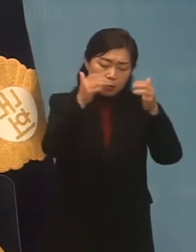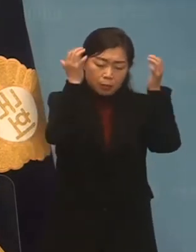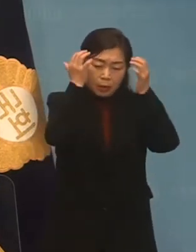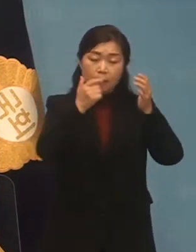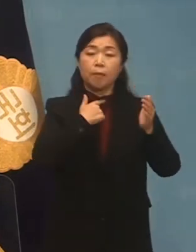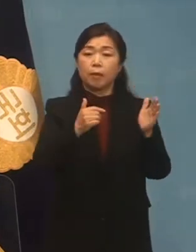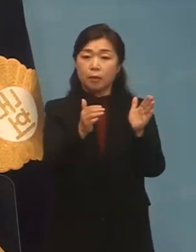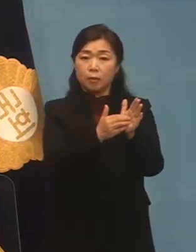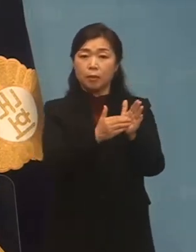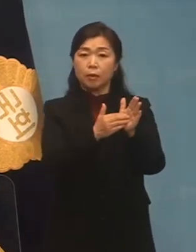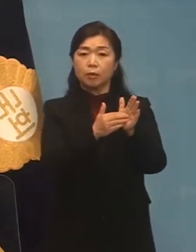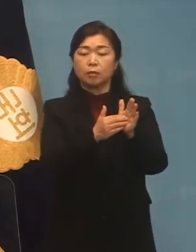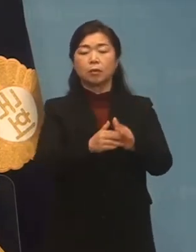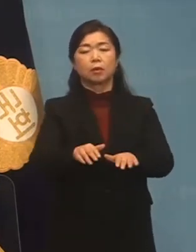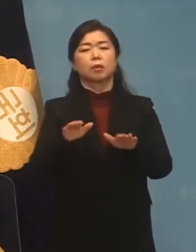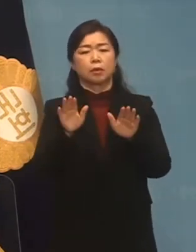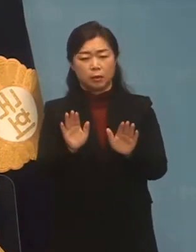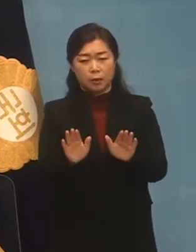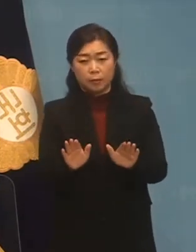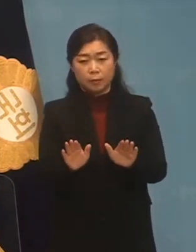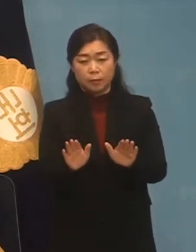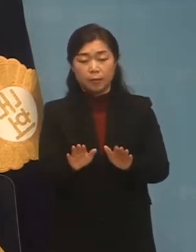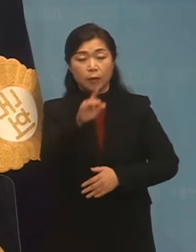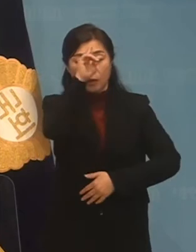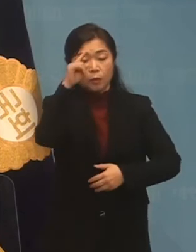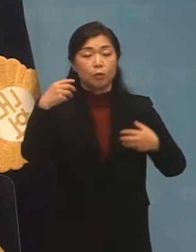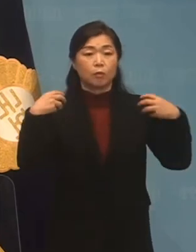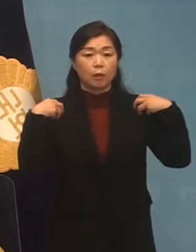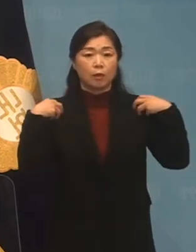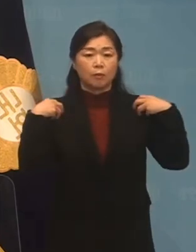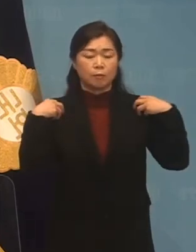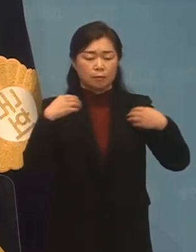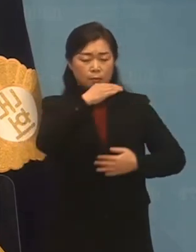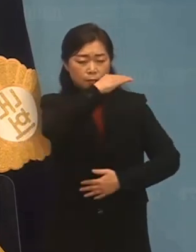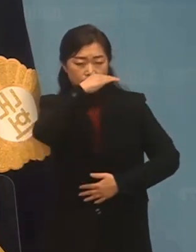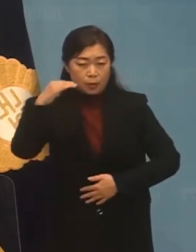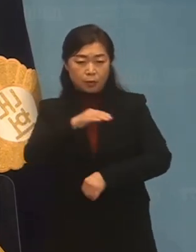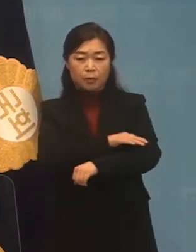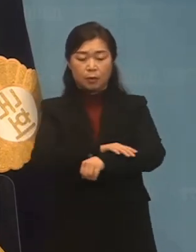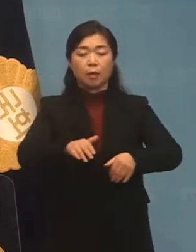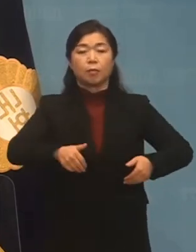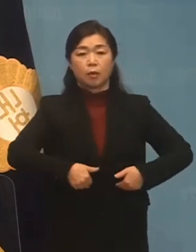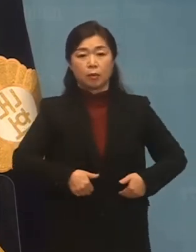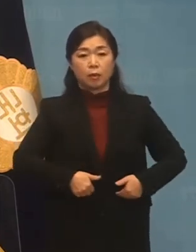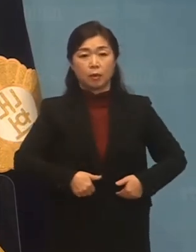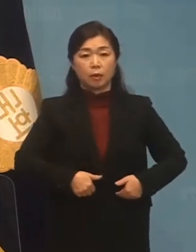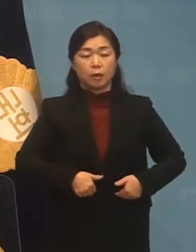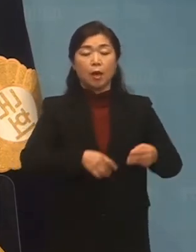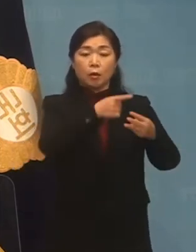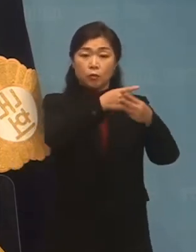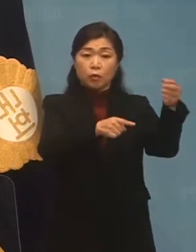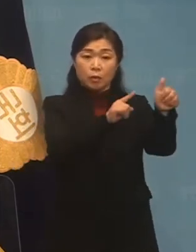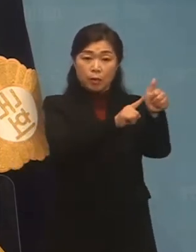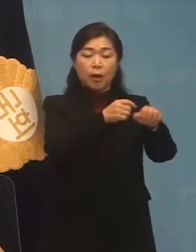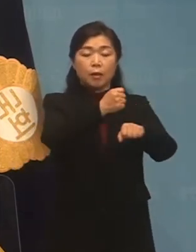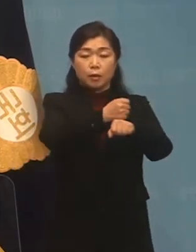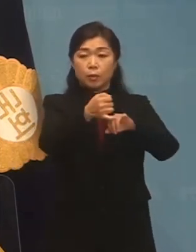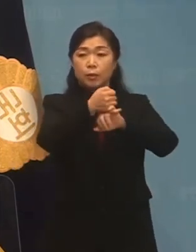벌여주셨습니다. 이제 정부가 제대로 해야 합니다. 윤석열이